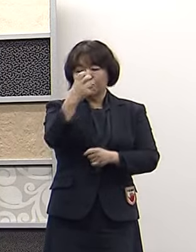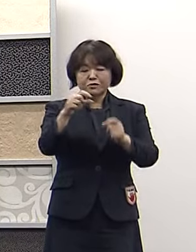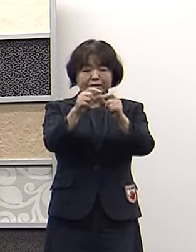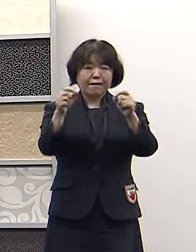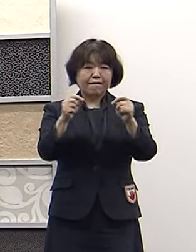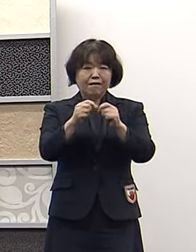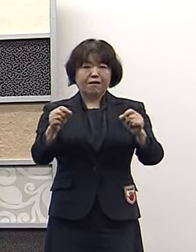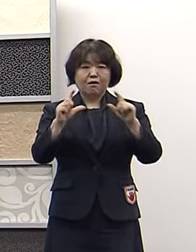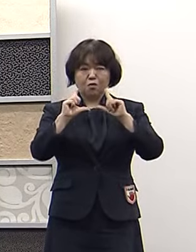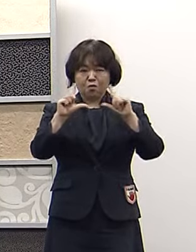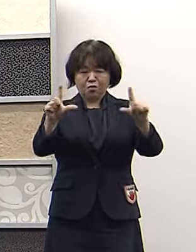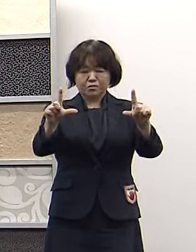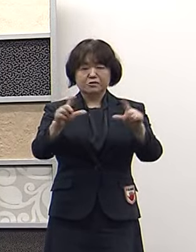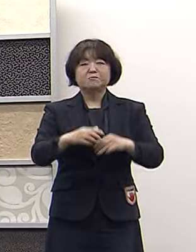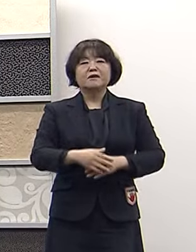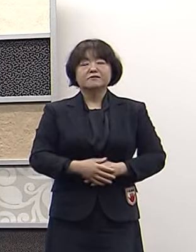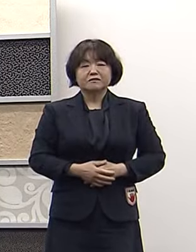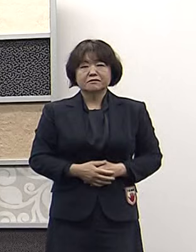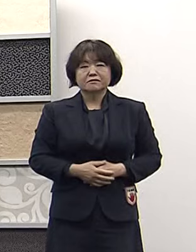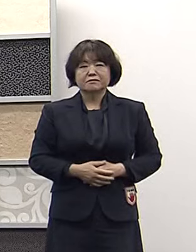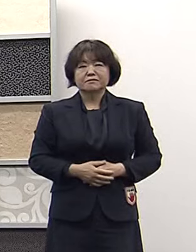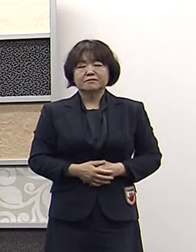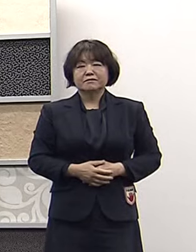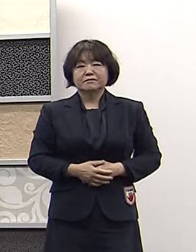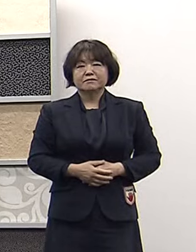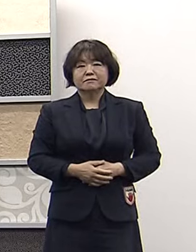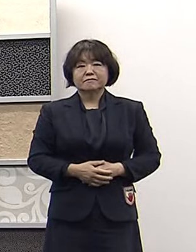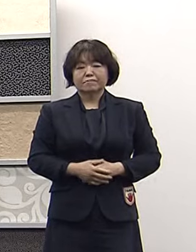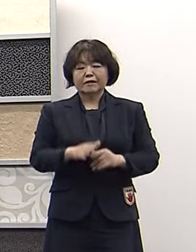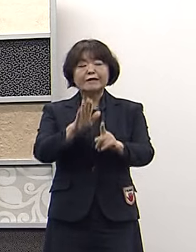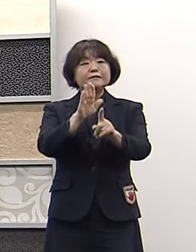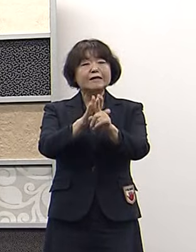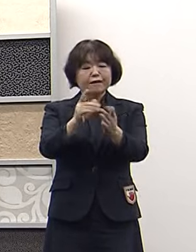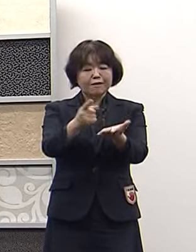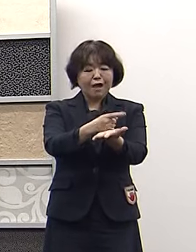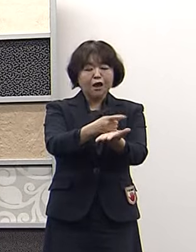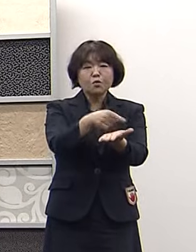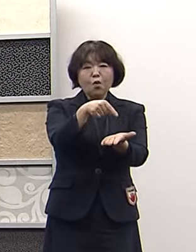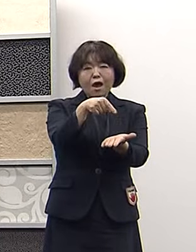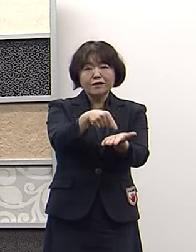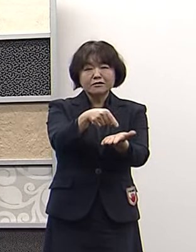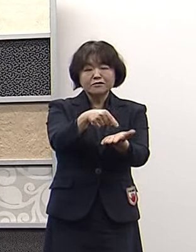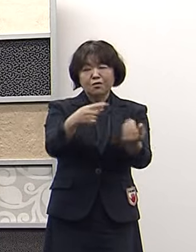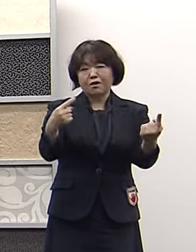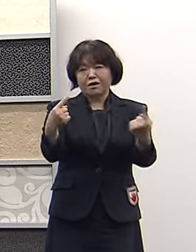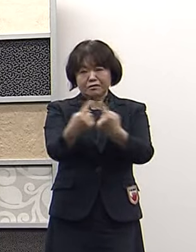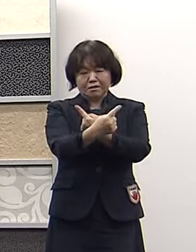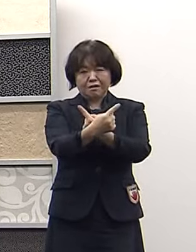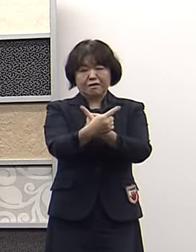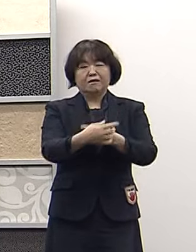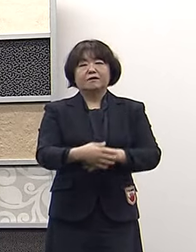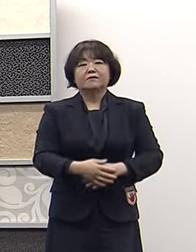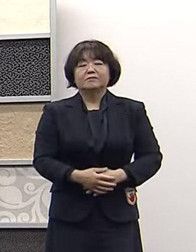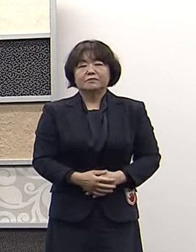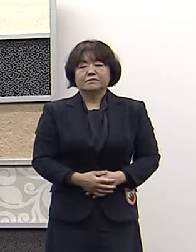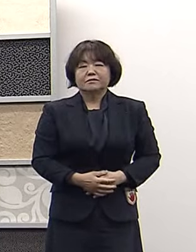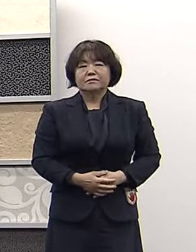ご報告申し上げます。まず、支援ガイドラインの改定に関してですが、